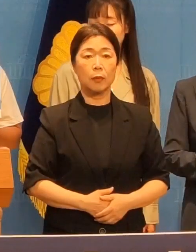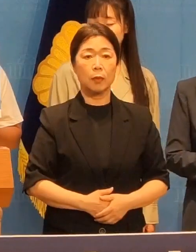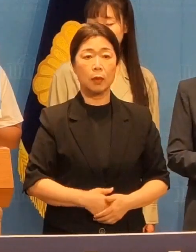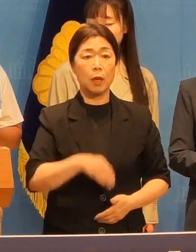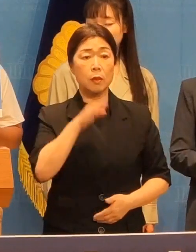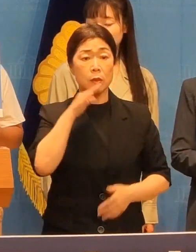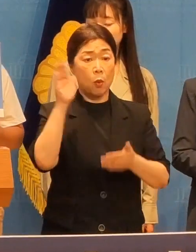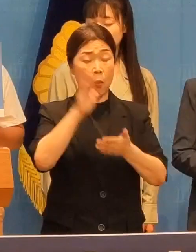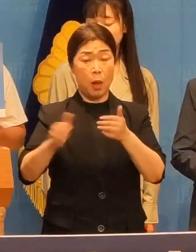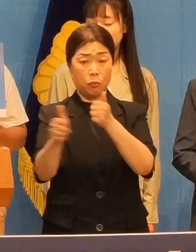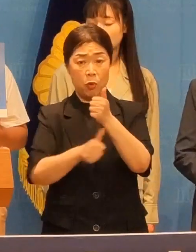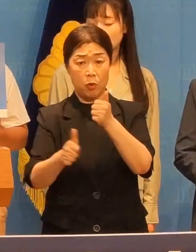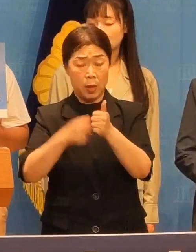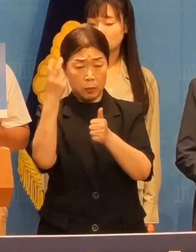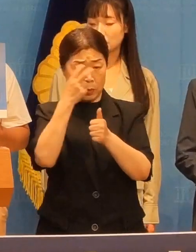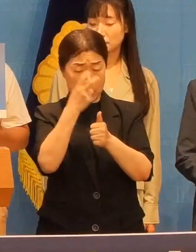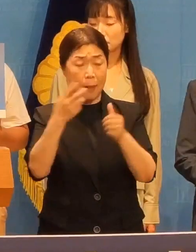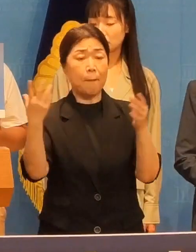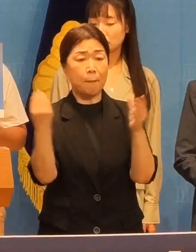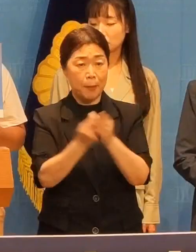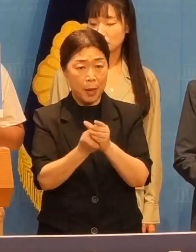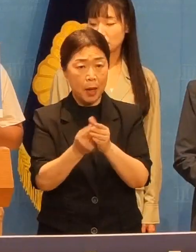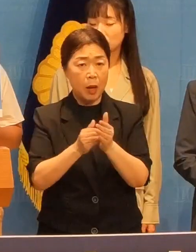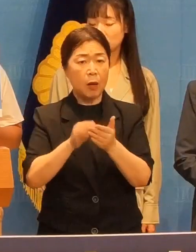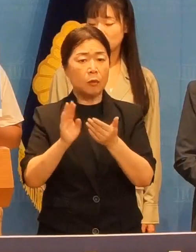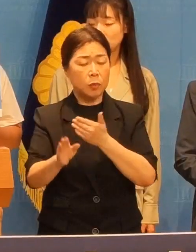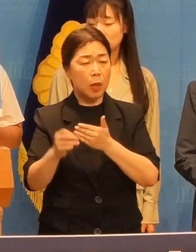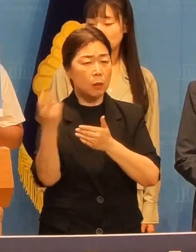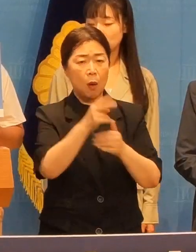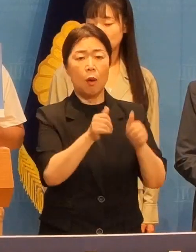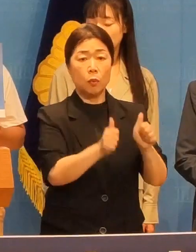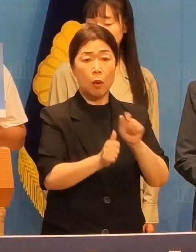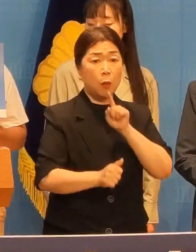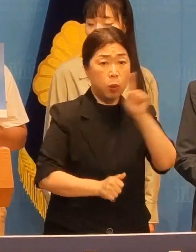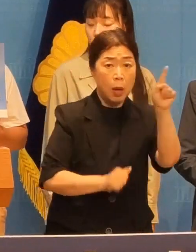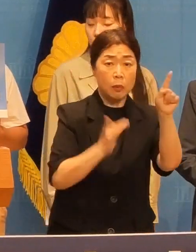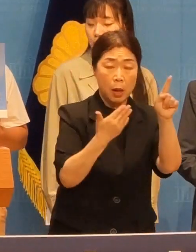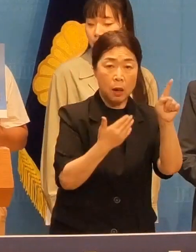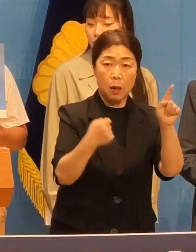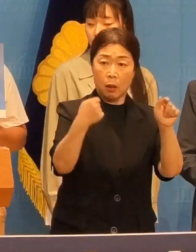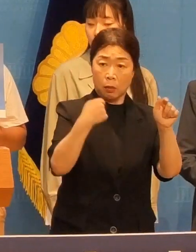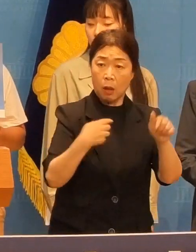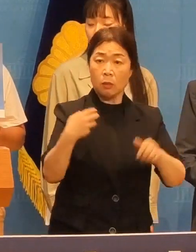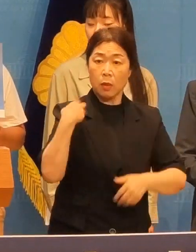진실화위원회 조사를 받은 후 또다시 소송을 제기해야 한다는 사실을 너무나도